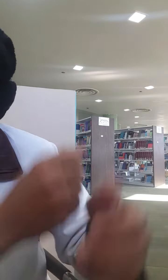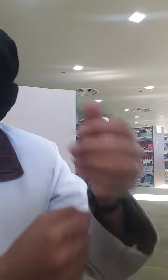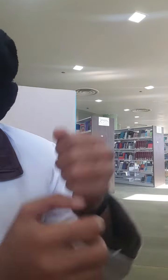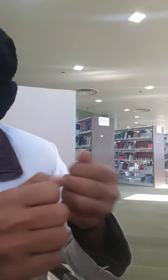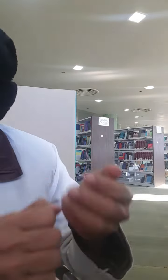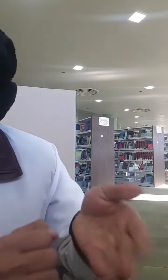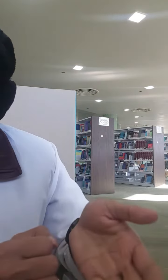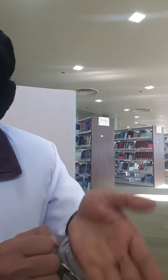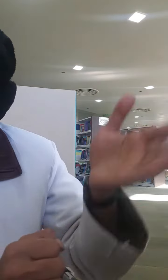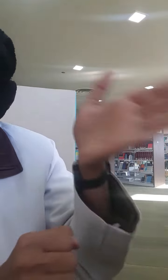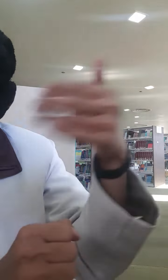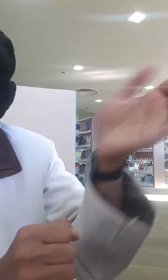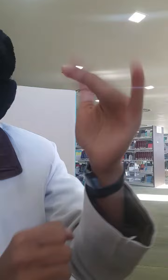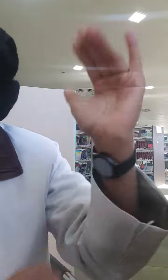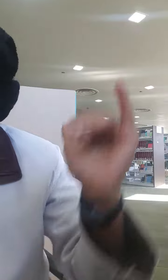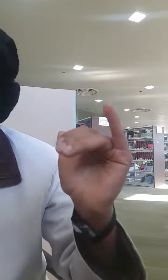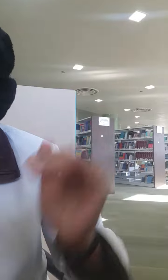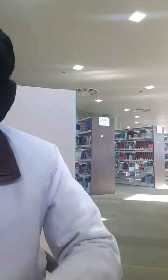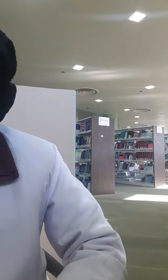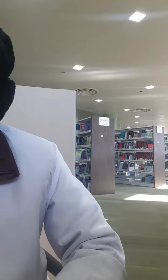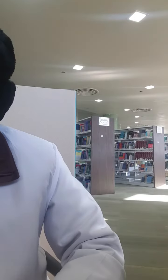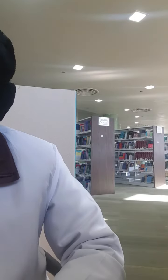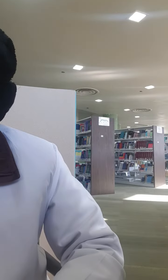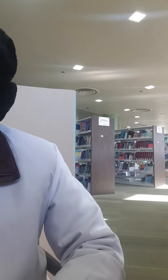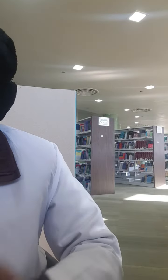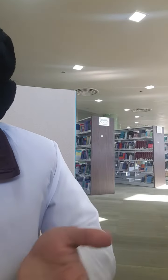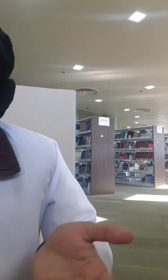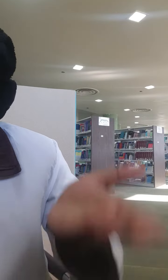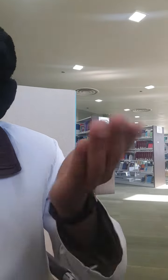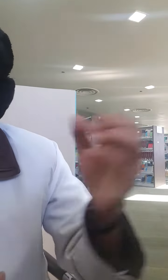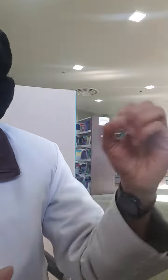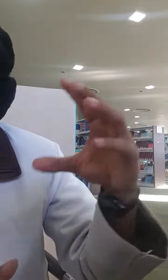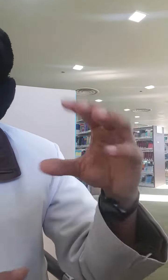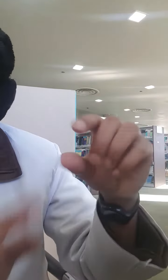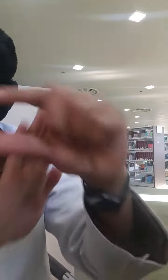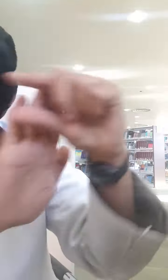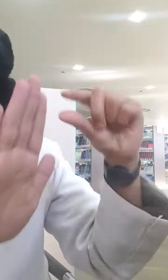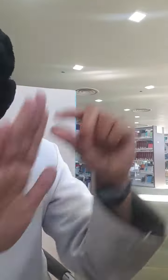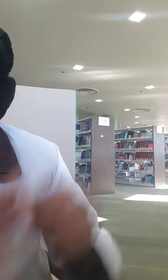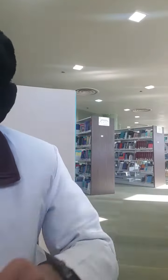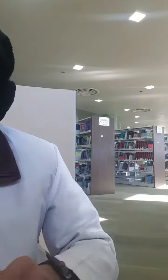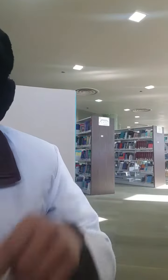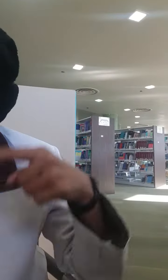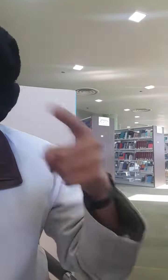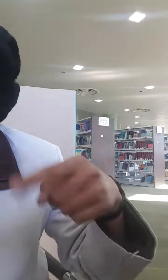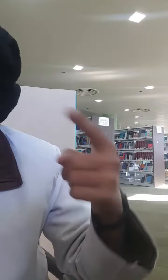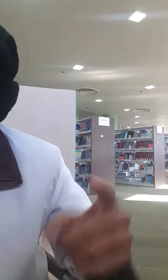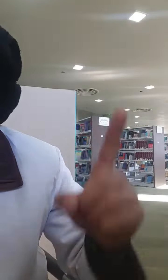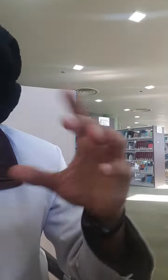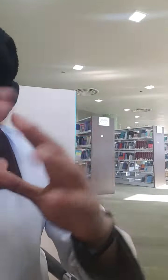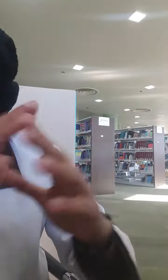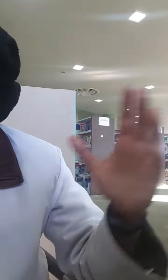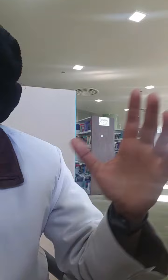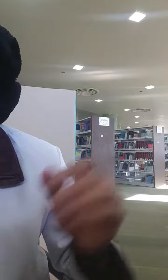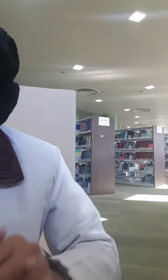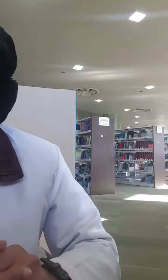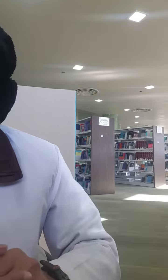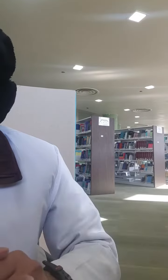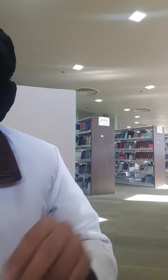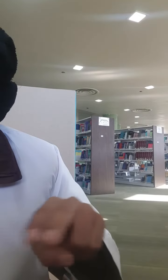وارفع الخفاق أخضر يحمل النور المسطر رددي الله أكبر هذا علامة